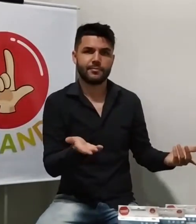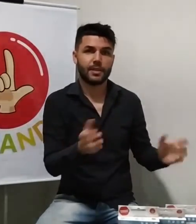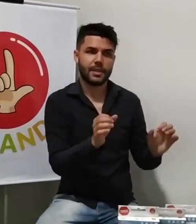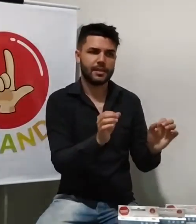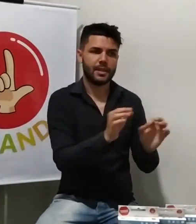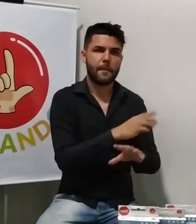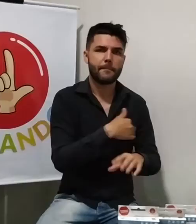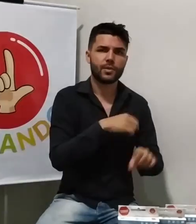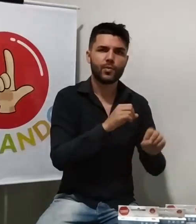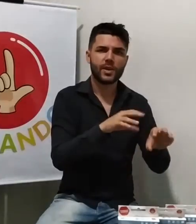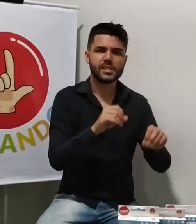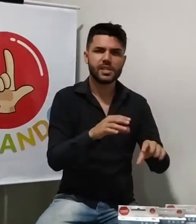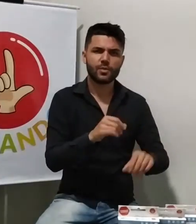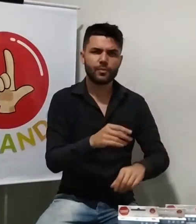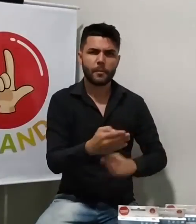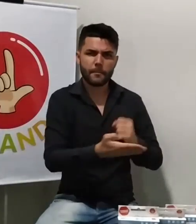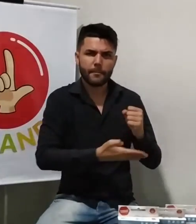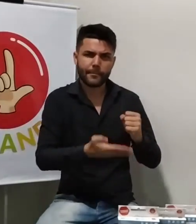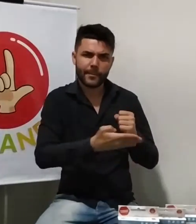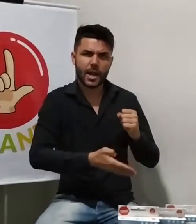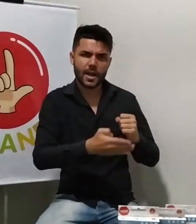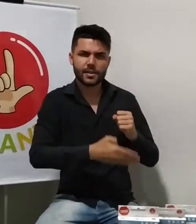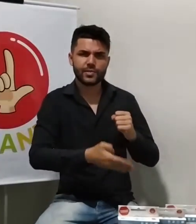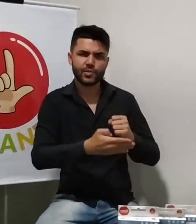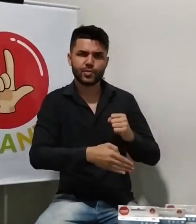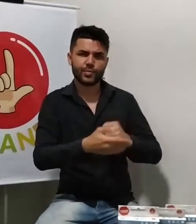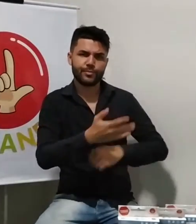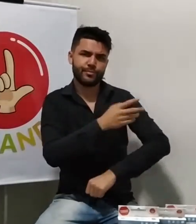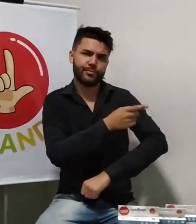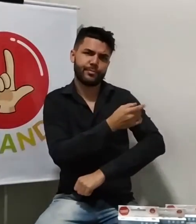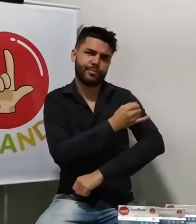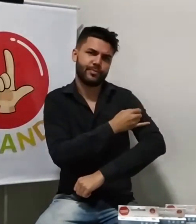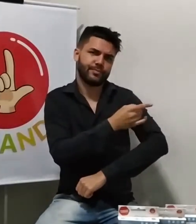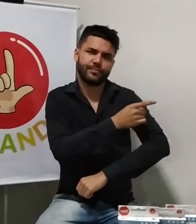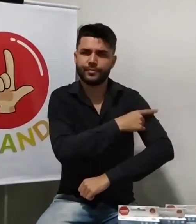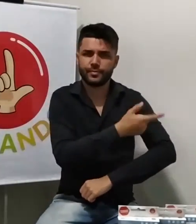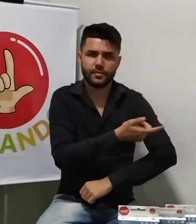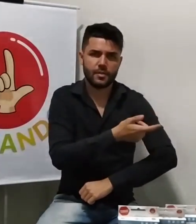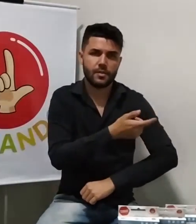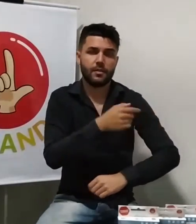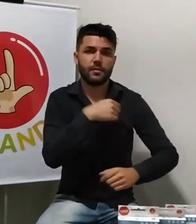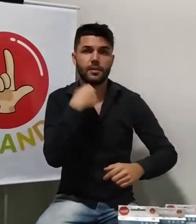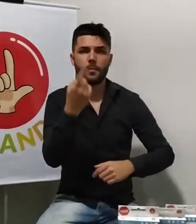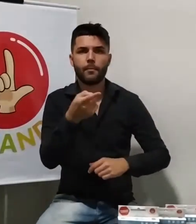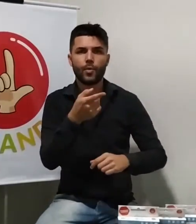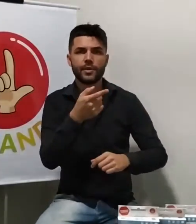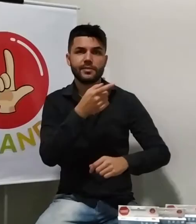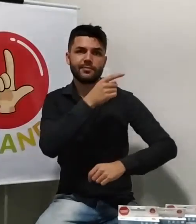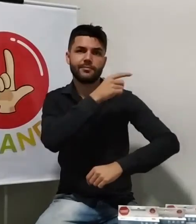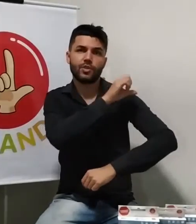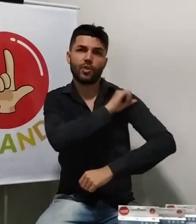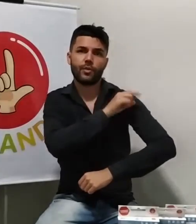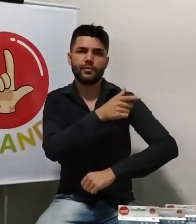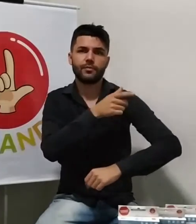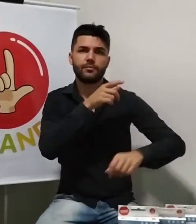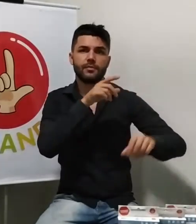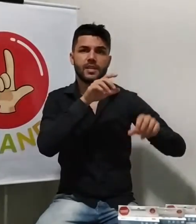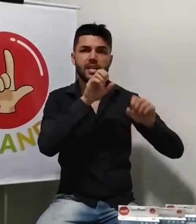vai para o ensino médio, sai do ensino médio, vai para a faculdade, sai da faculdade, vai procurar um emprego simplesmente porque está seguindo o fluxo, simplesmente porque está seguindo